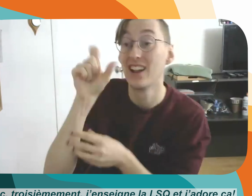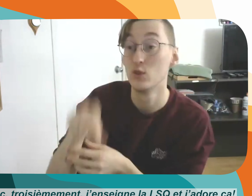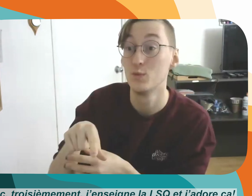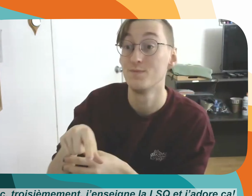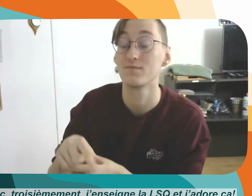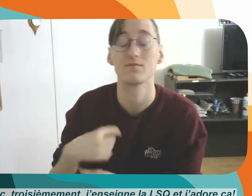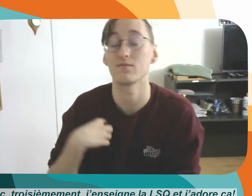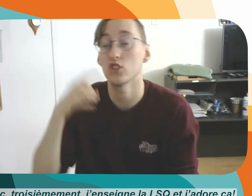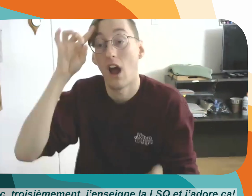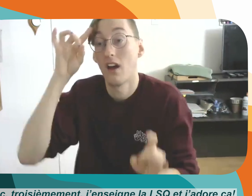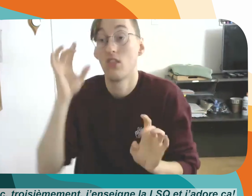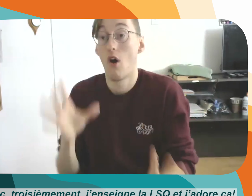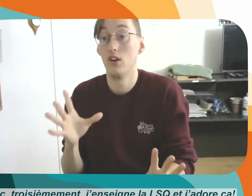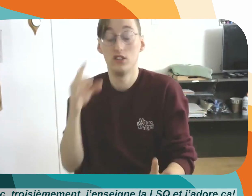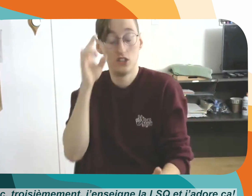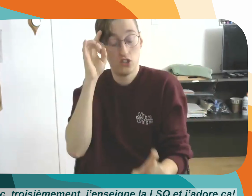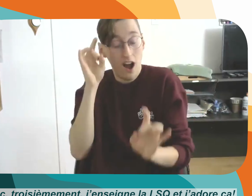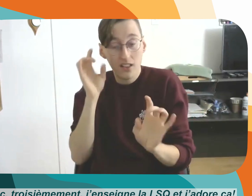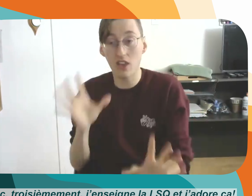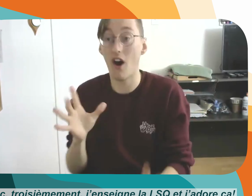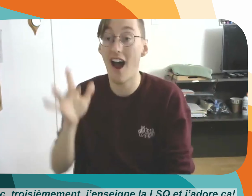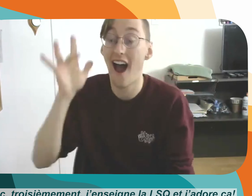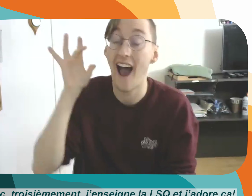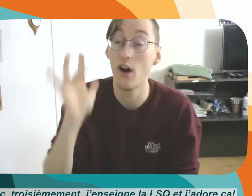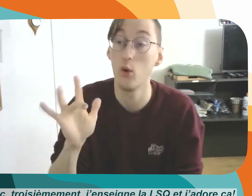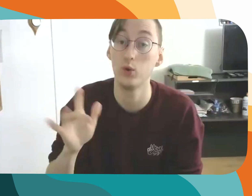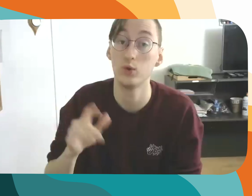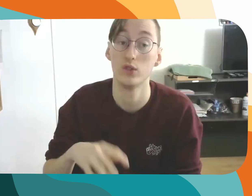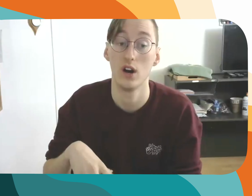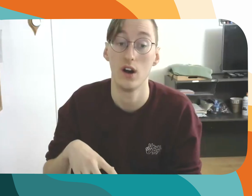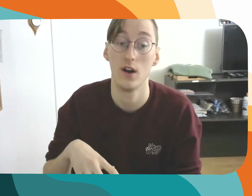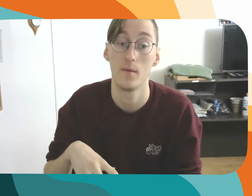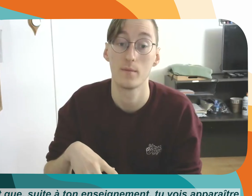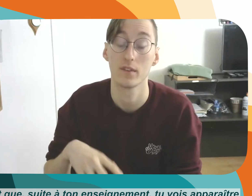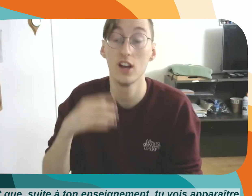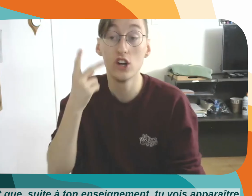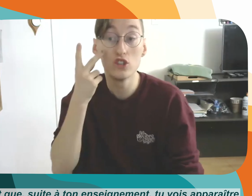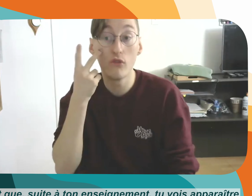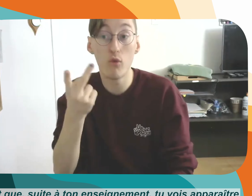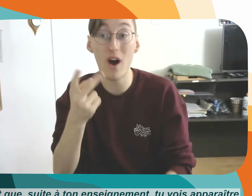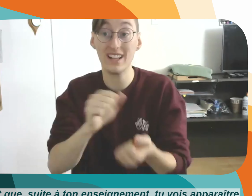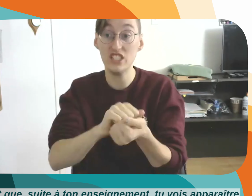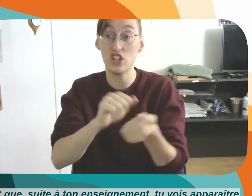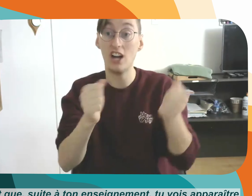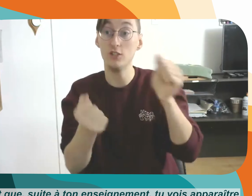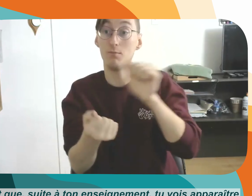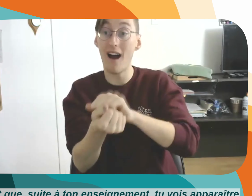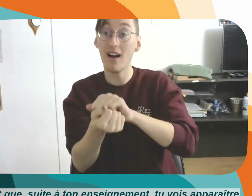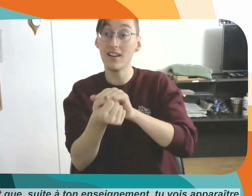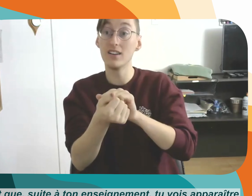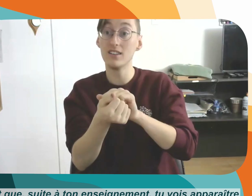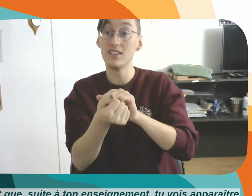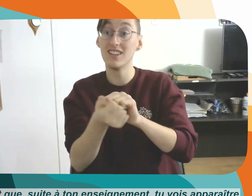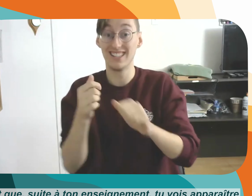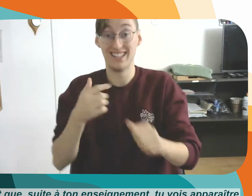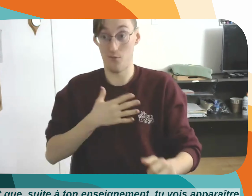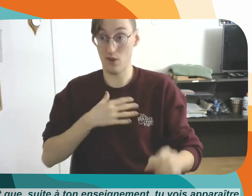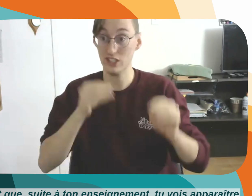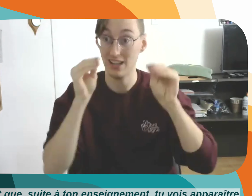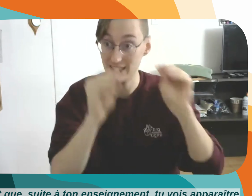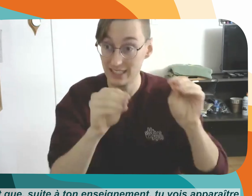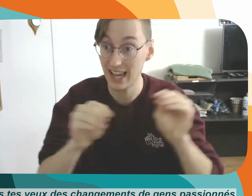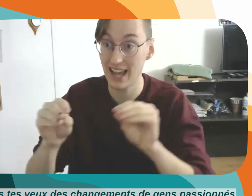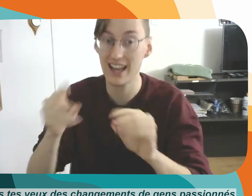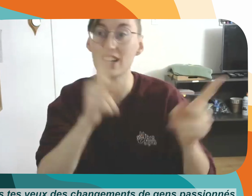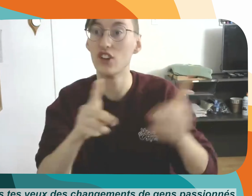Donc, troisièmement, j'enseigne la LSQ et j'adore ça. C'est que, suite à ton enseignement, tu